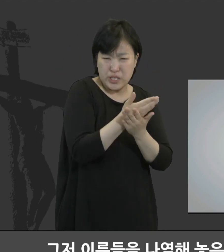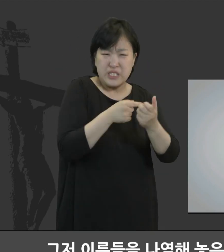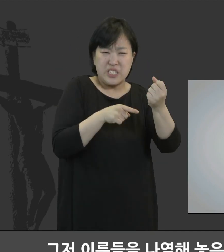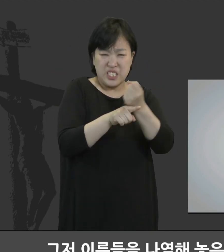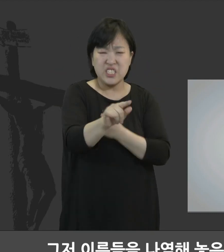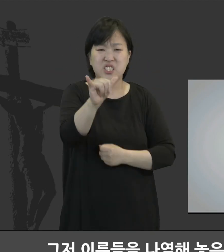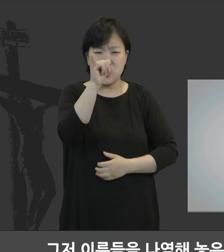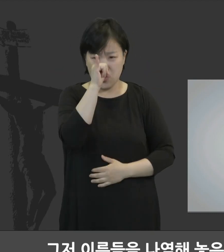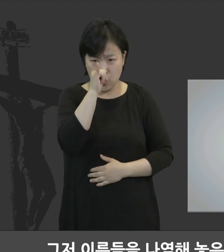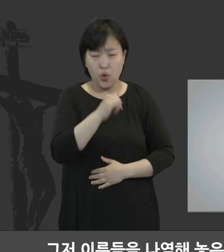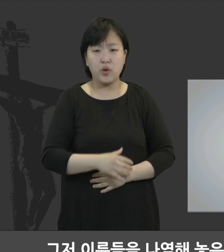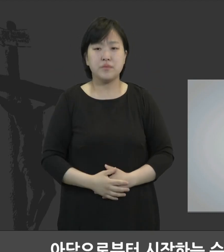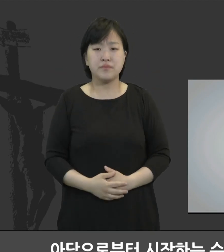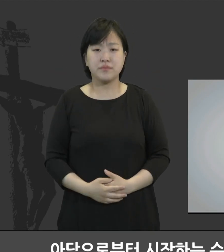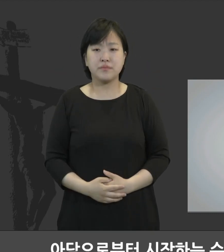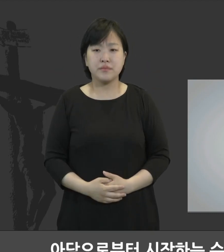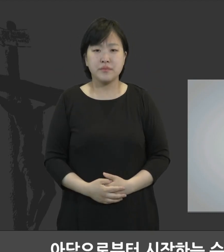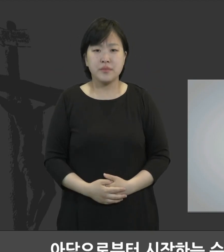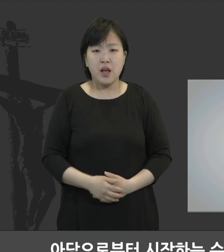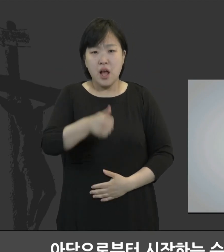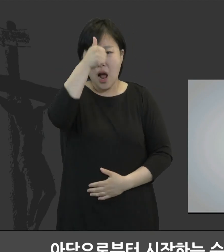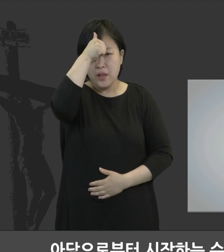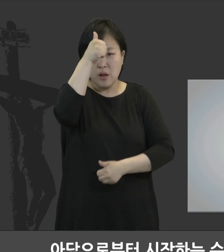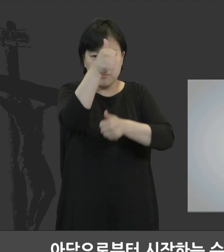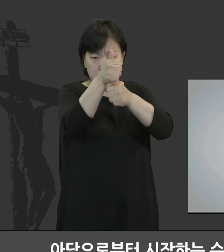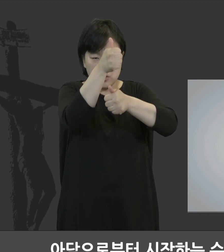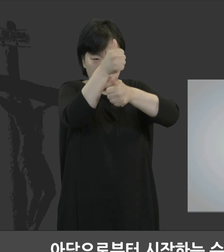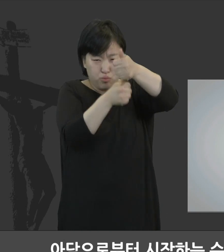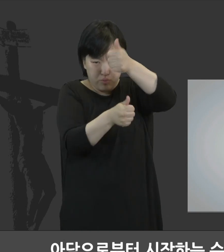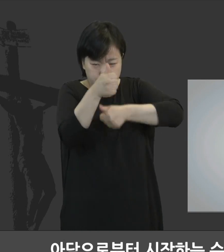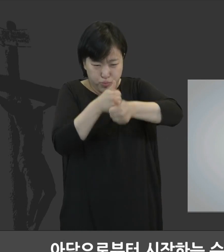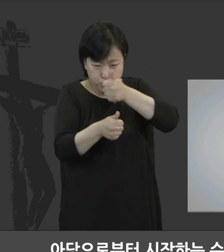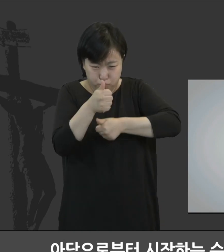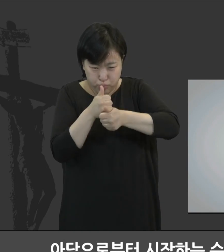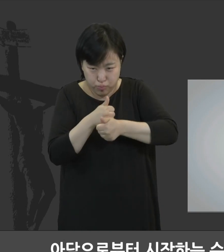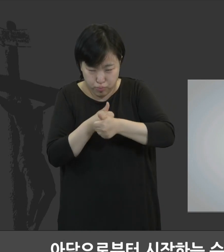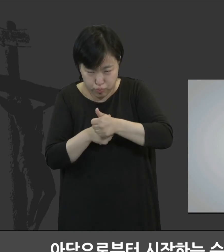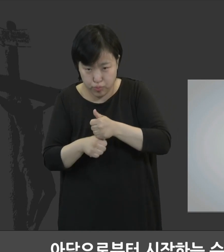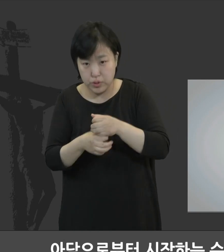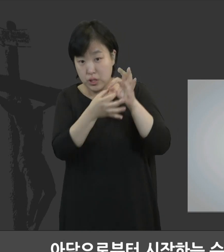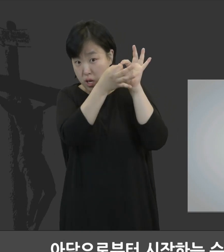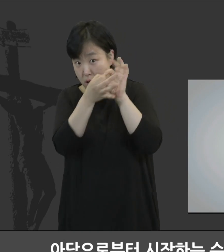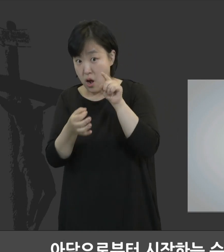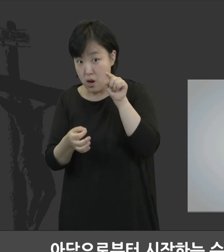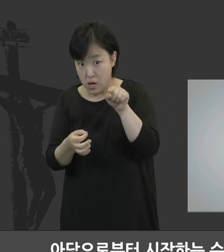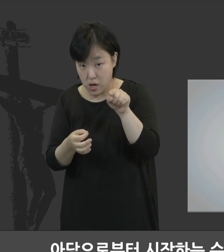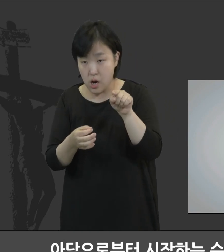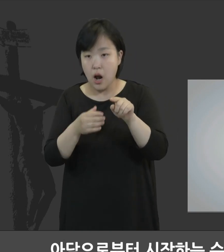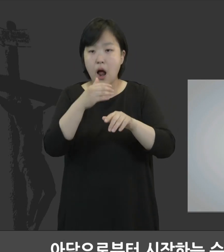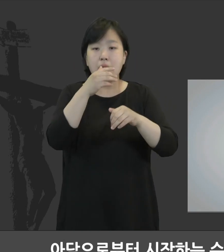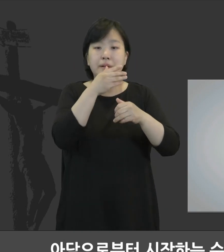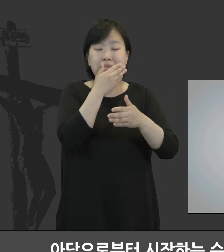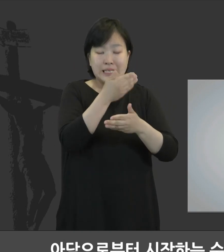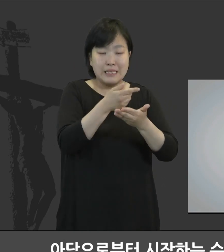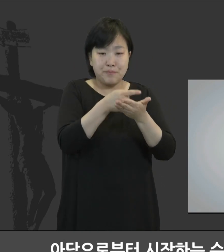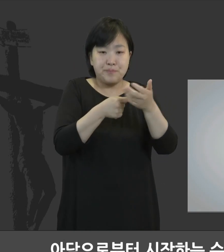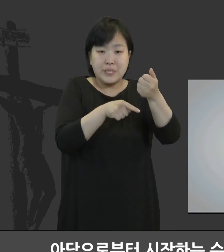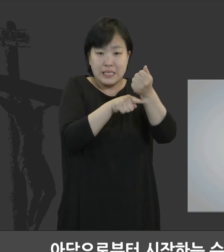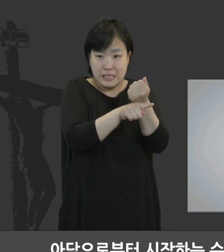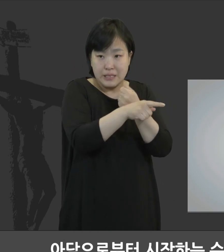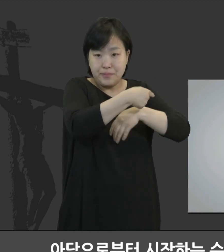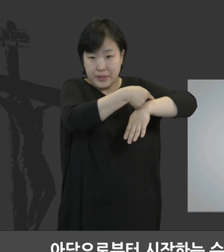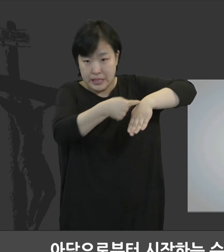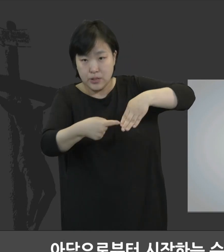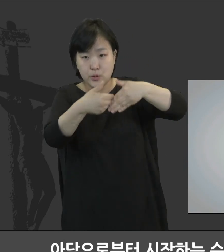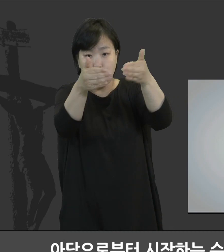있습니다. 아담으로부터 시작하는 수직적 족보는 저자가 온 인류의 역사와 뿌리를 염두에 두고